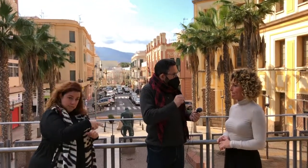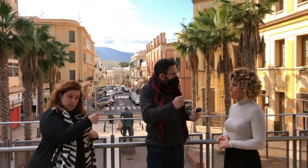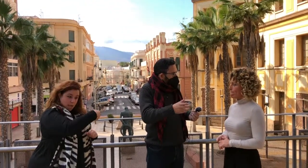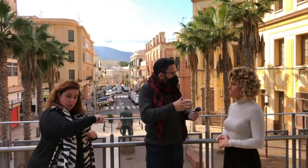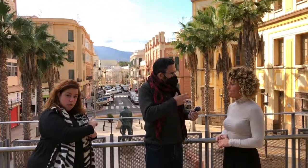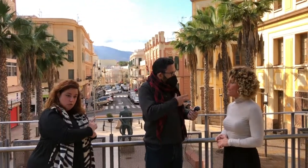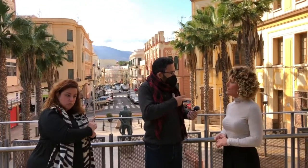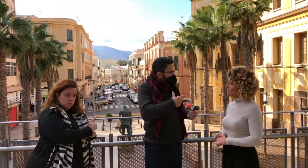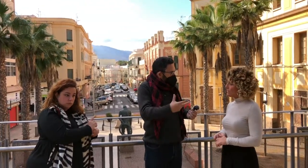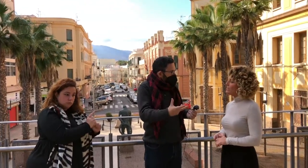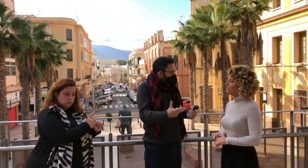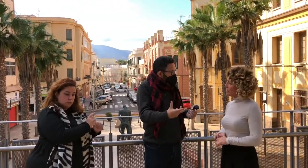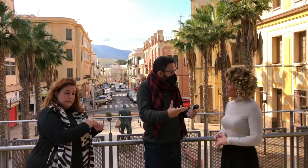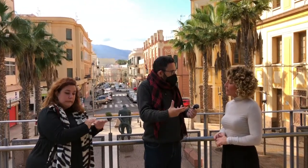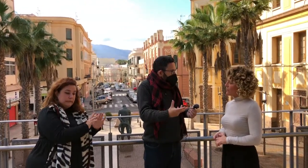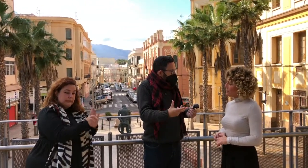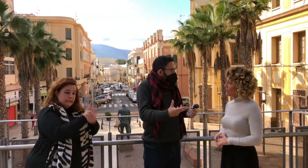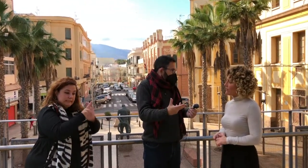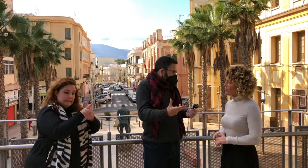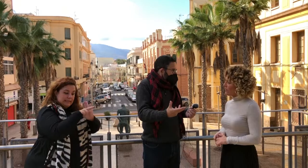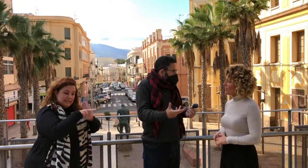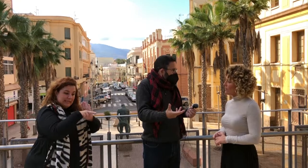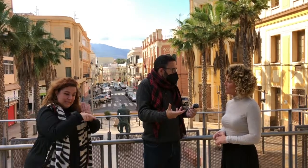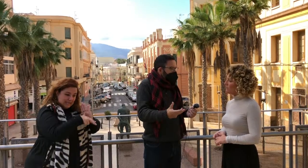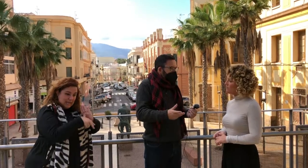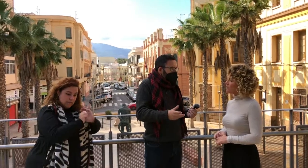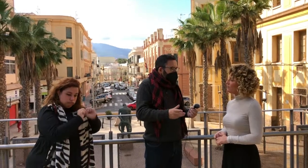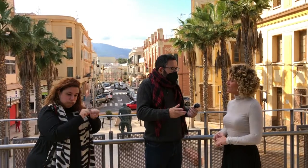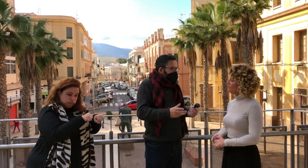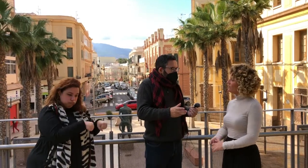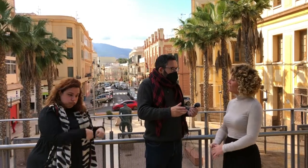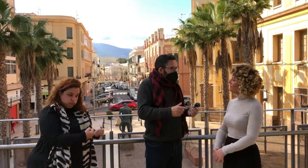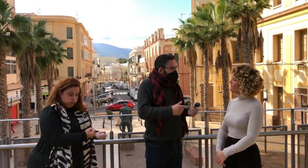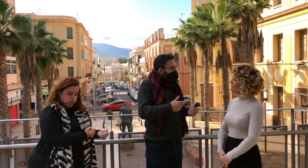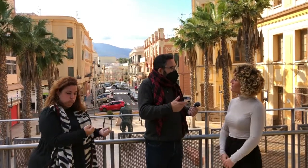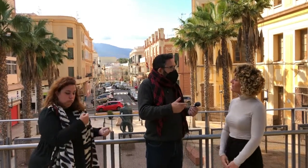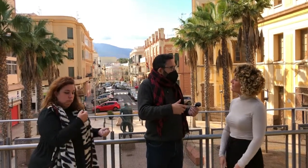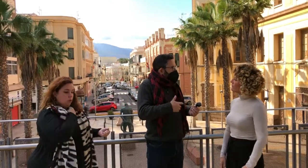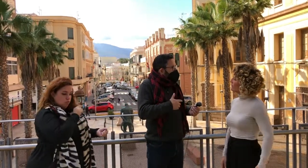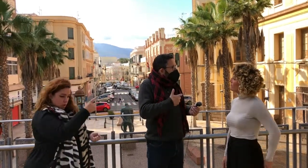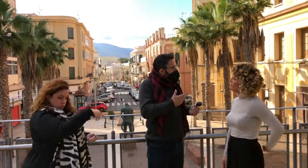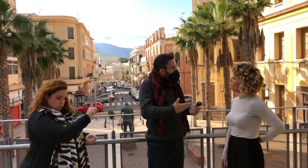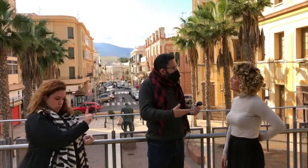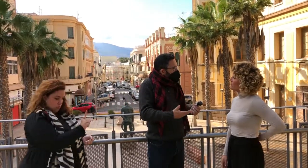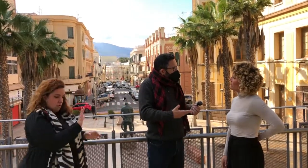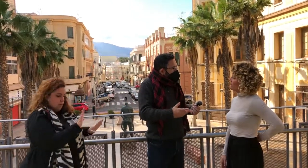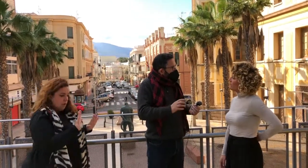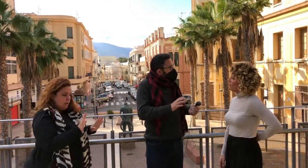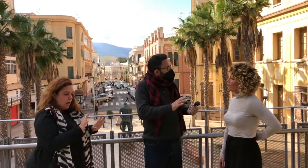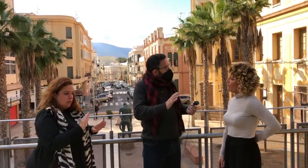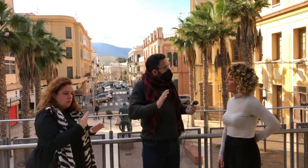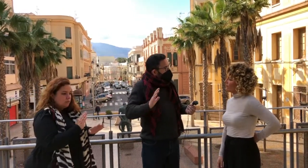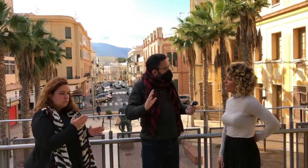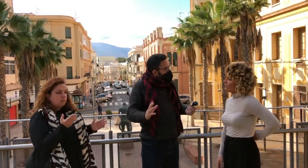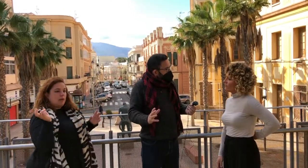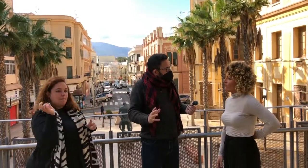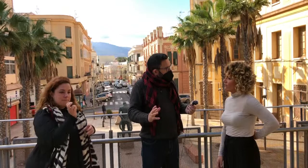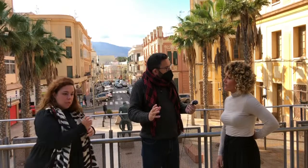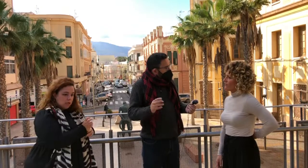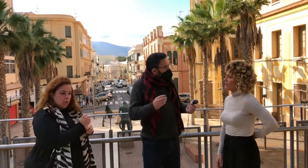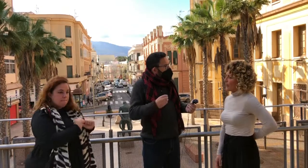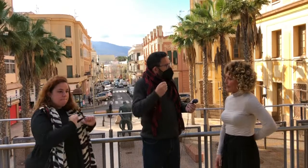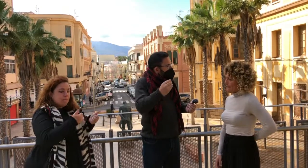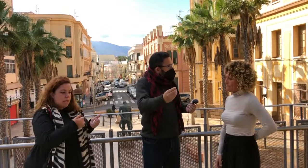no por vuestro gusto, sino por vuestra, por vuestro disgusto más bien. Ellos llegan y su día a día, ¿cómo es? ¿Vosotros estáis a su